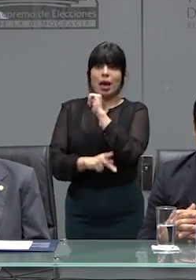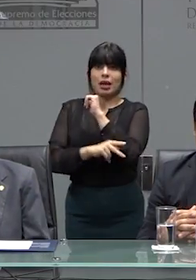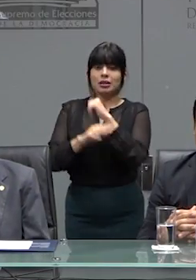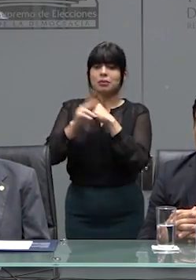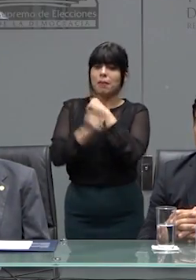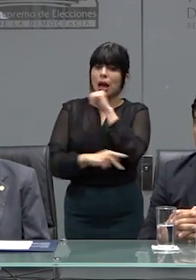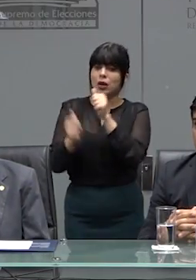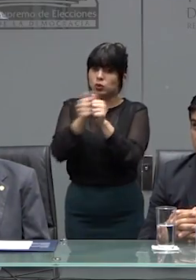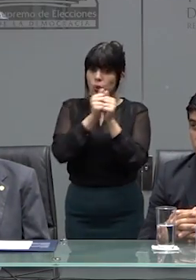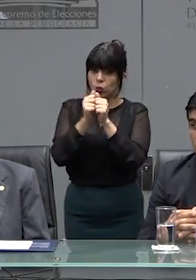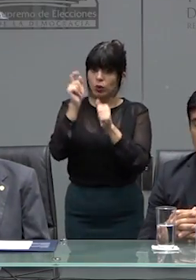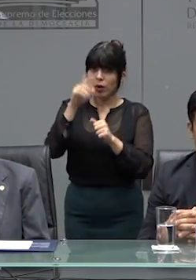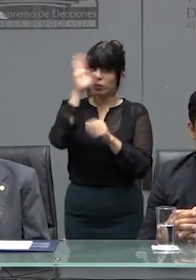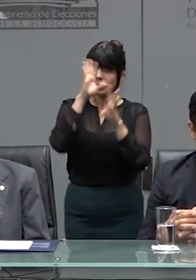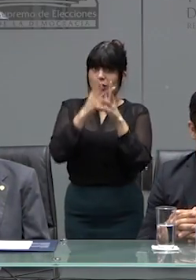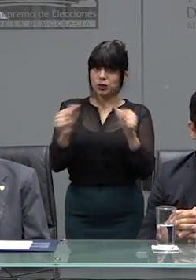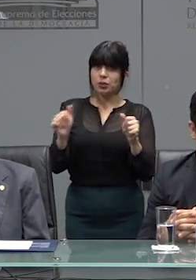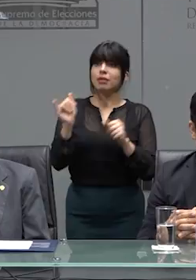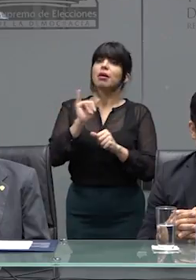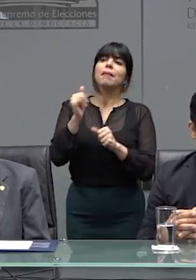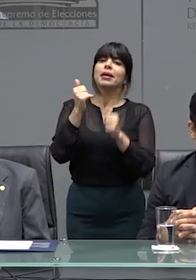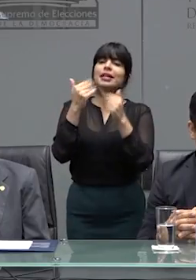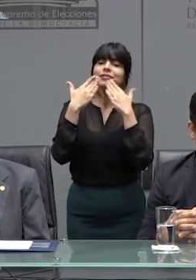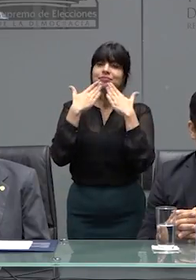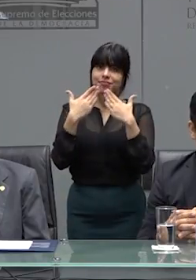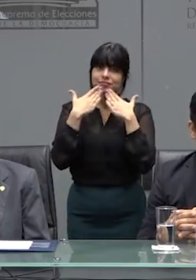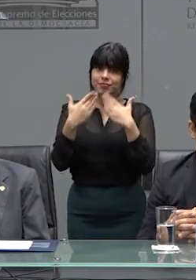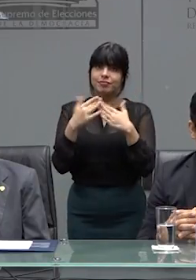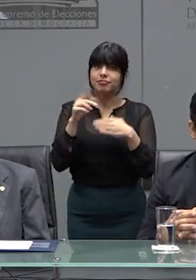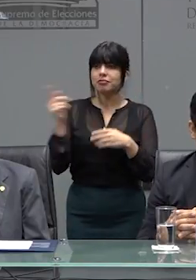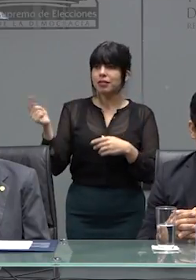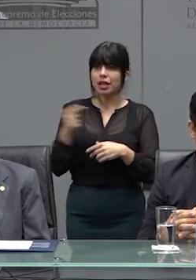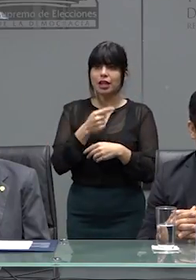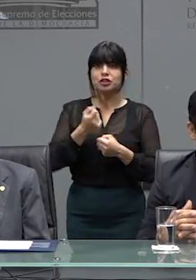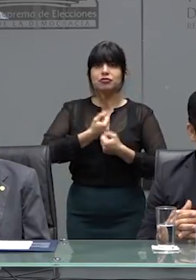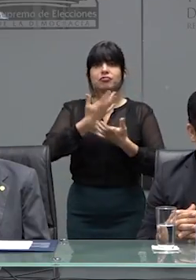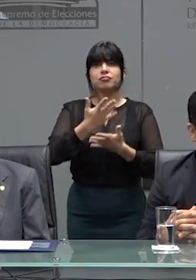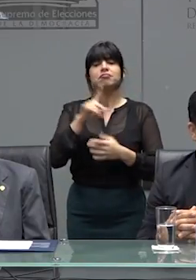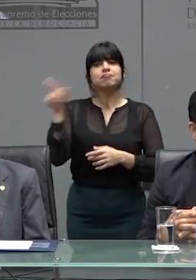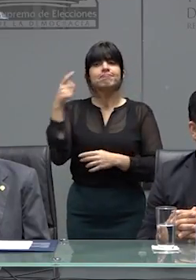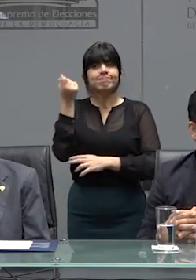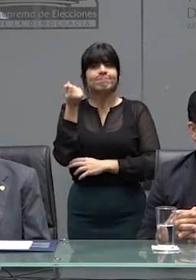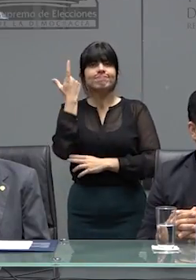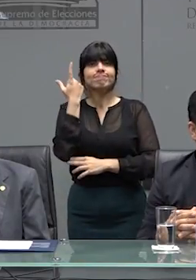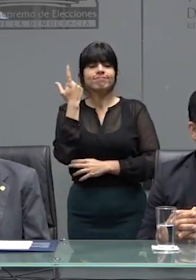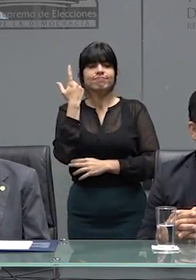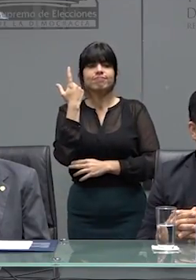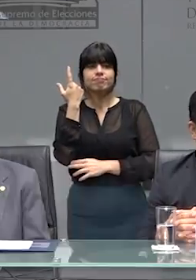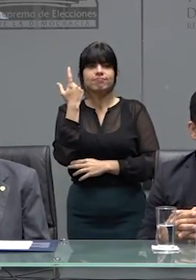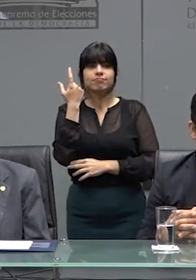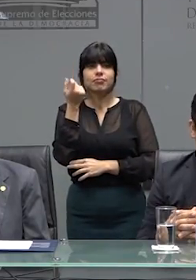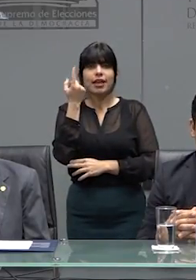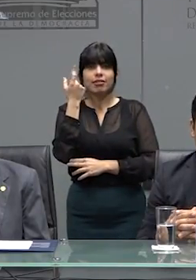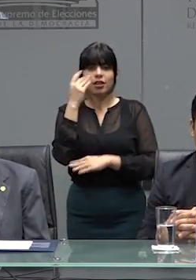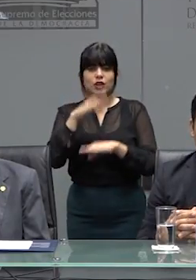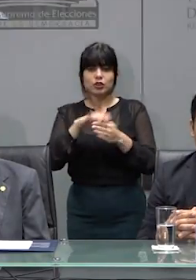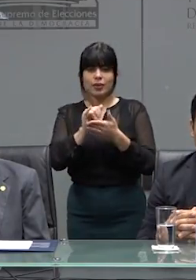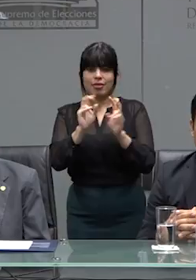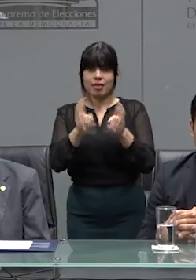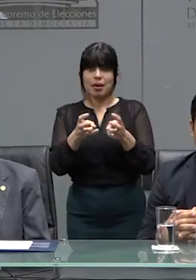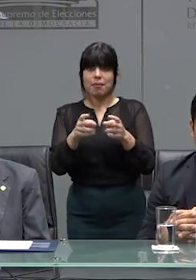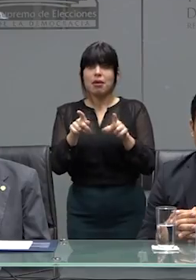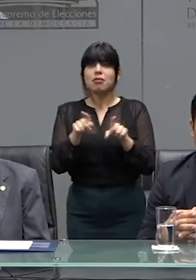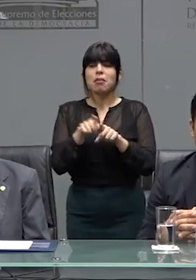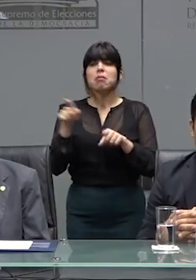resolver. Y también les agradezco, como lo externaron, su entendimiento del tema, así como